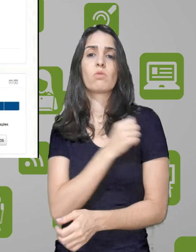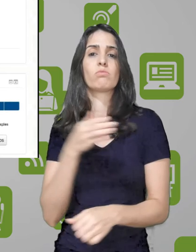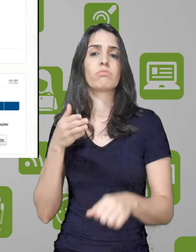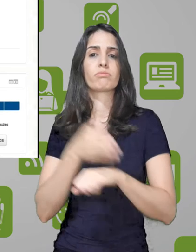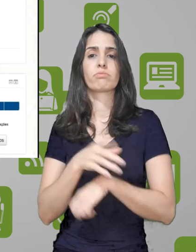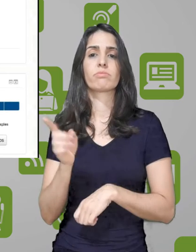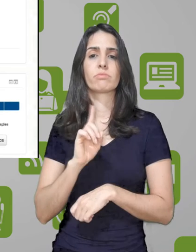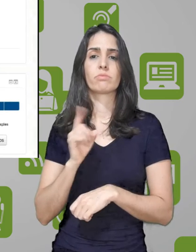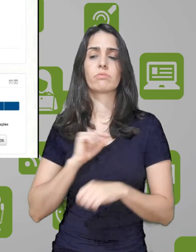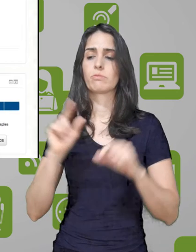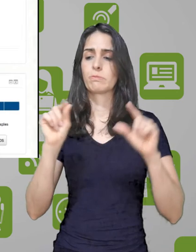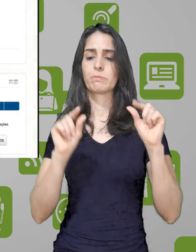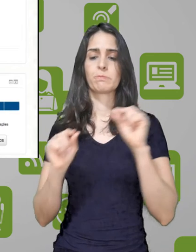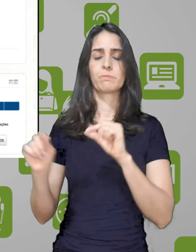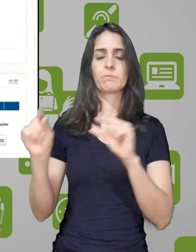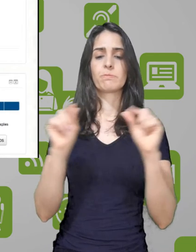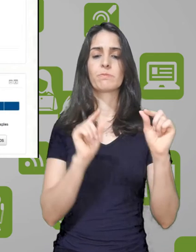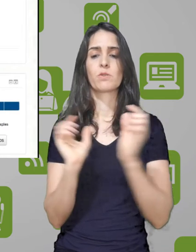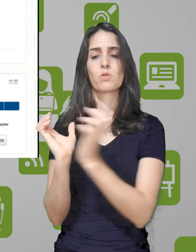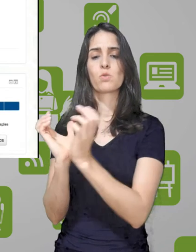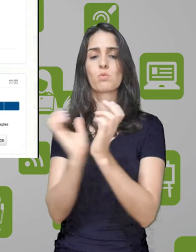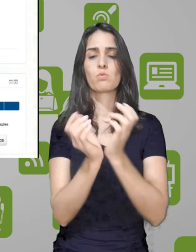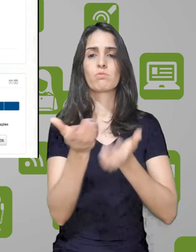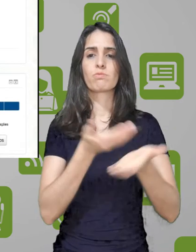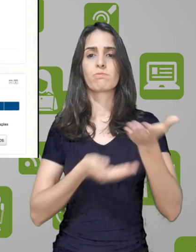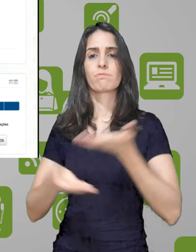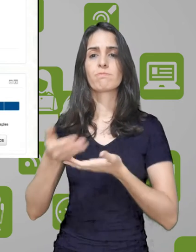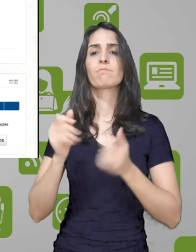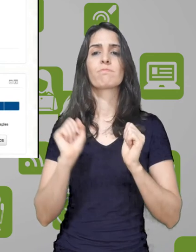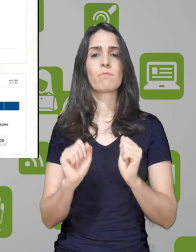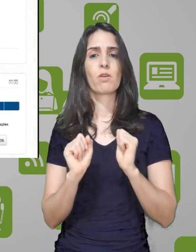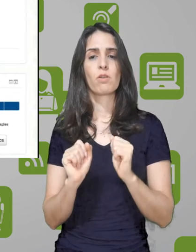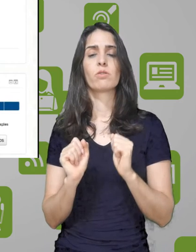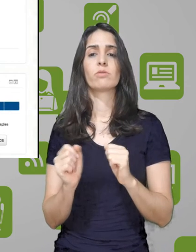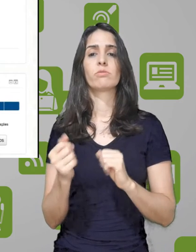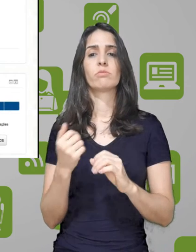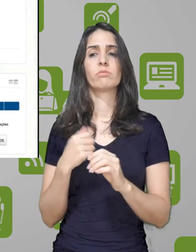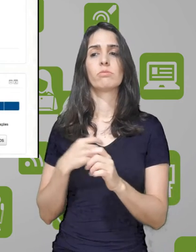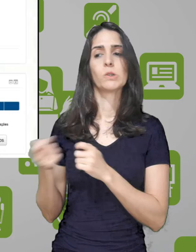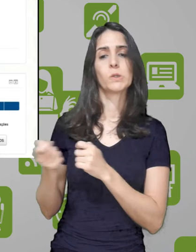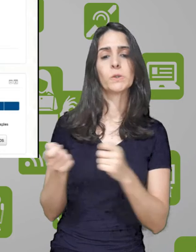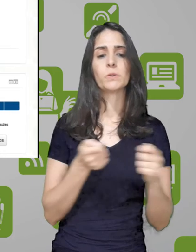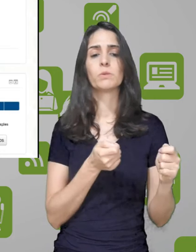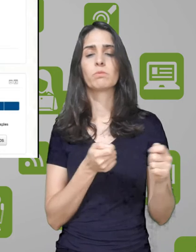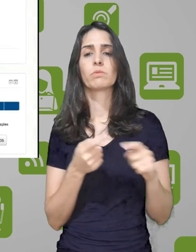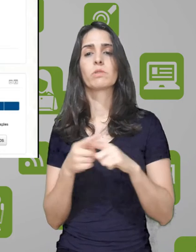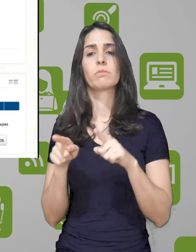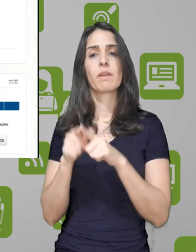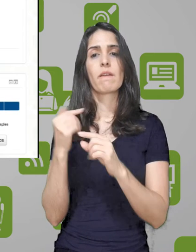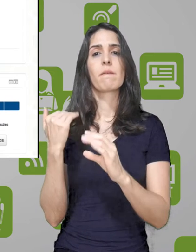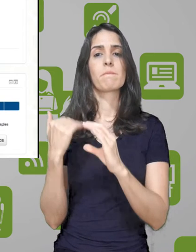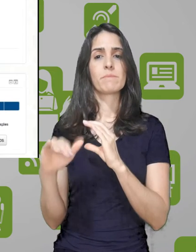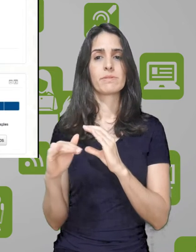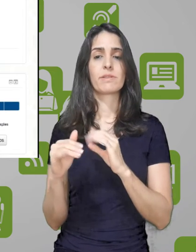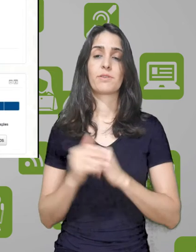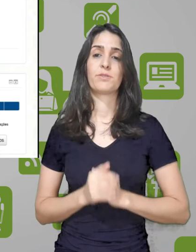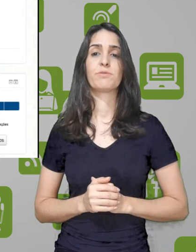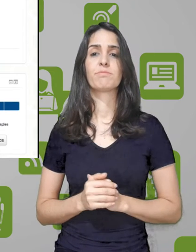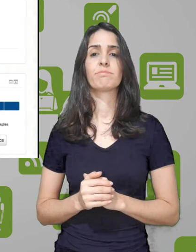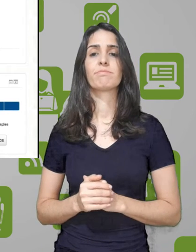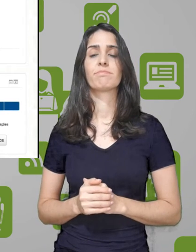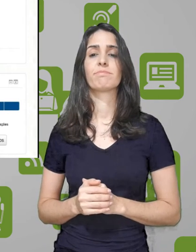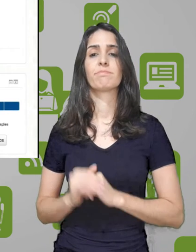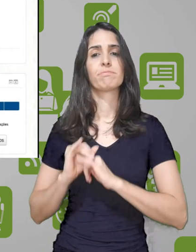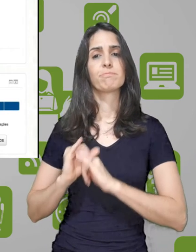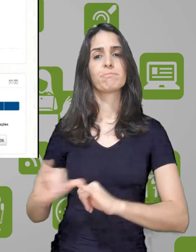para esse grupo de alunos né eu posso fazer esse monitoramento também por aqui e aproveitar e já enviar